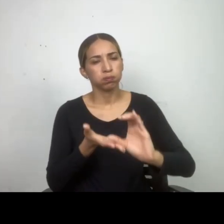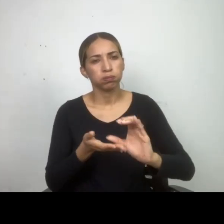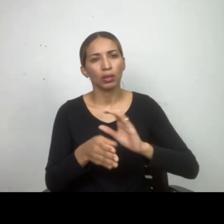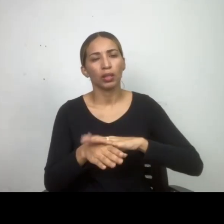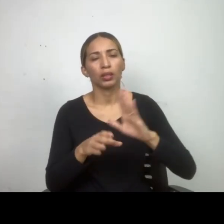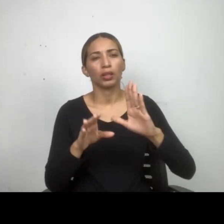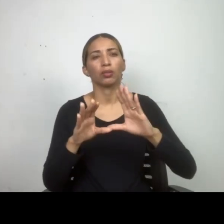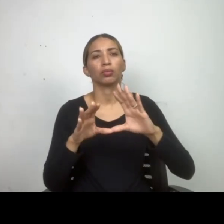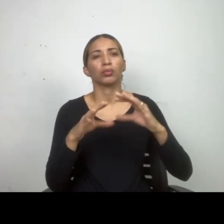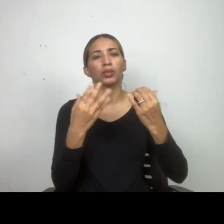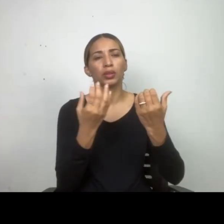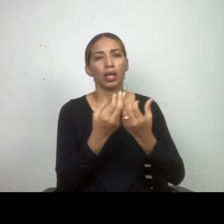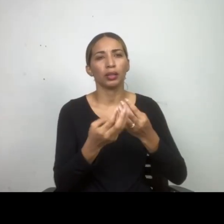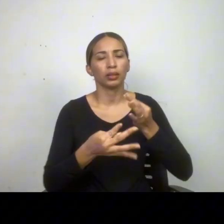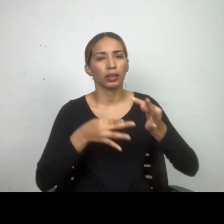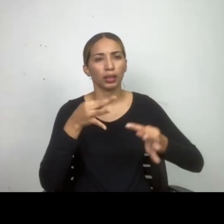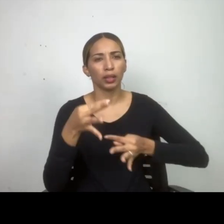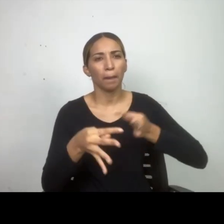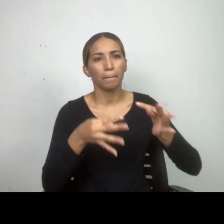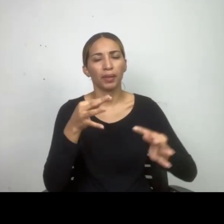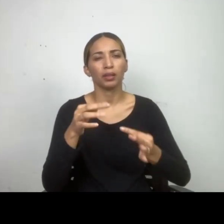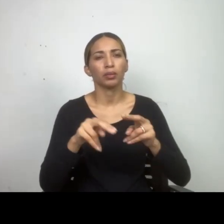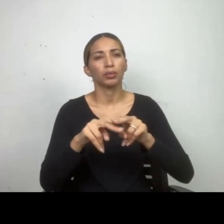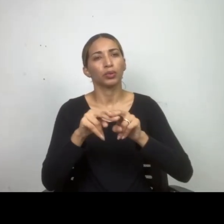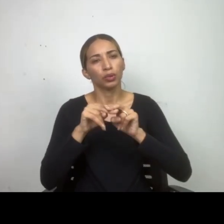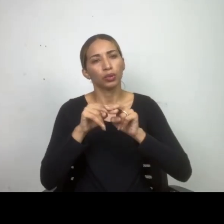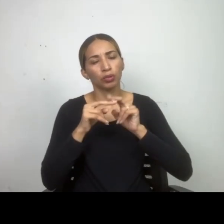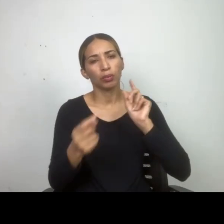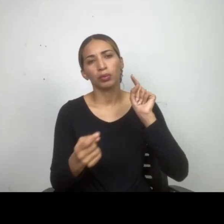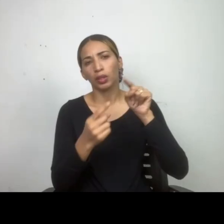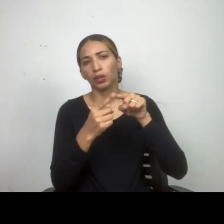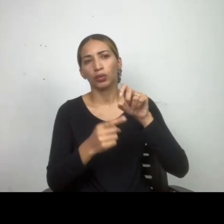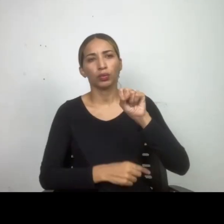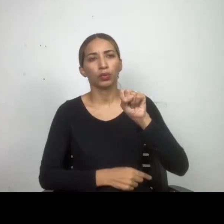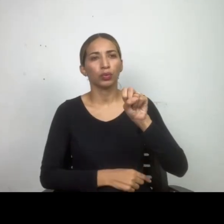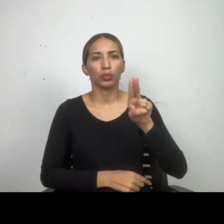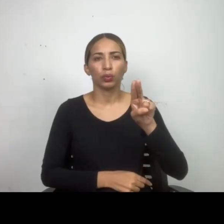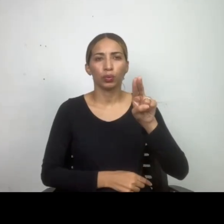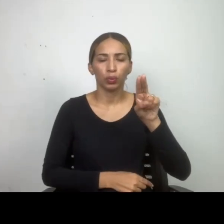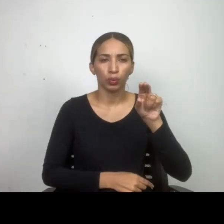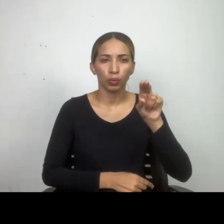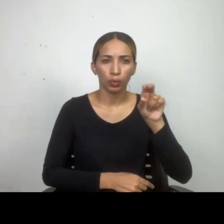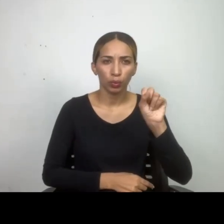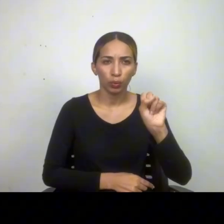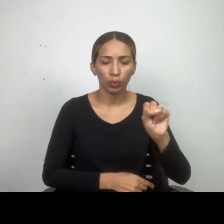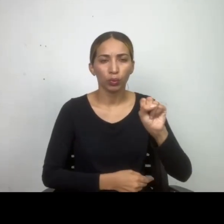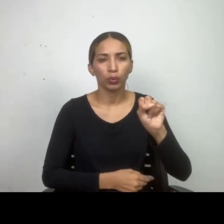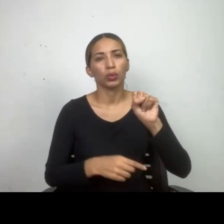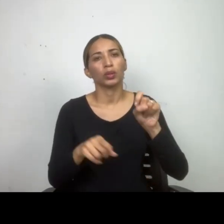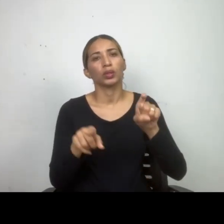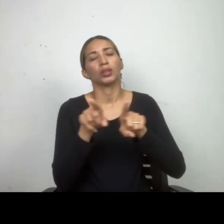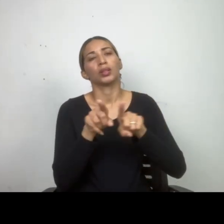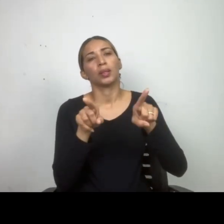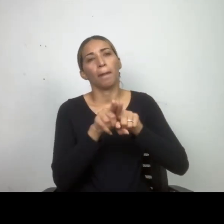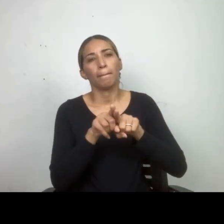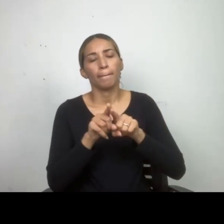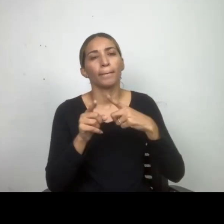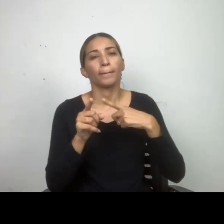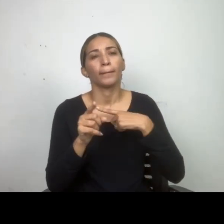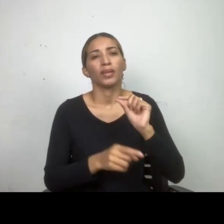do desfinanciamento do SUS, né? E a gente teve ainda a retomada de técnicas manicomiais como